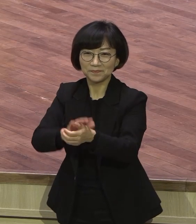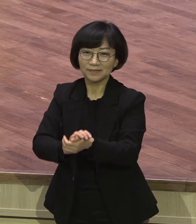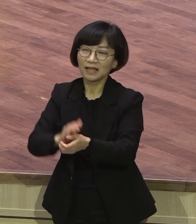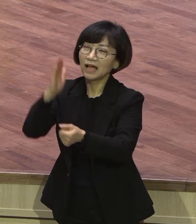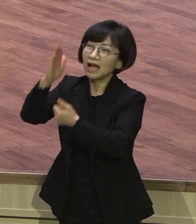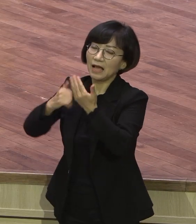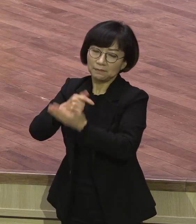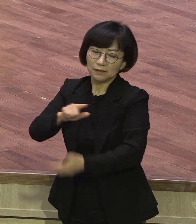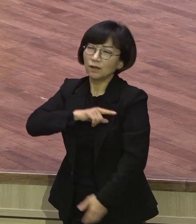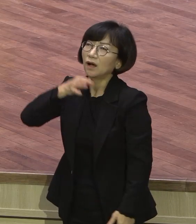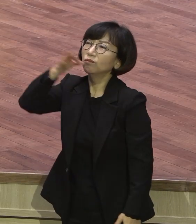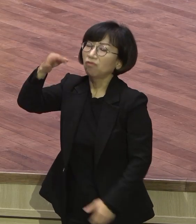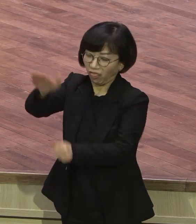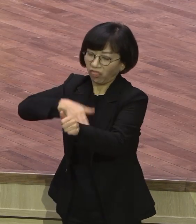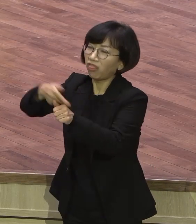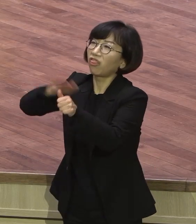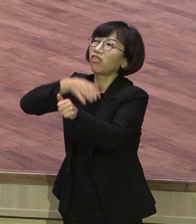말라.